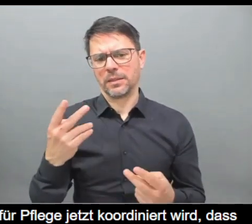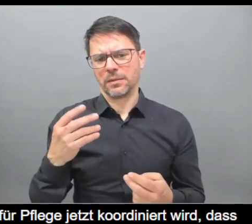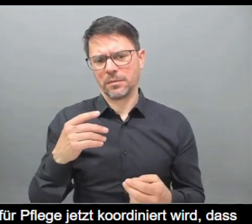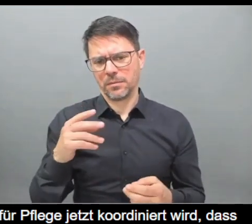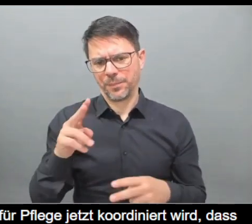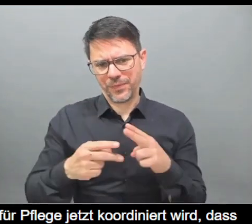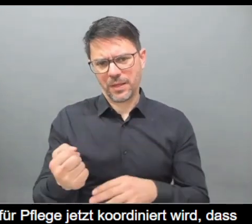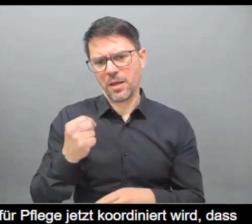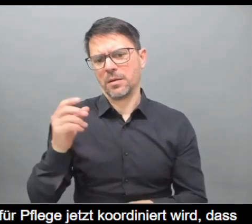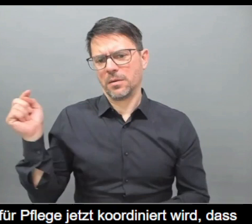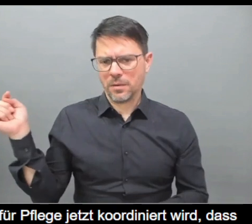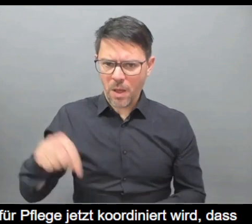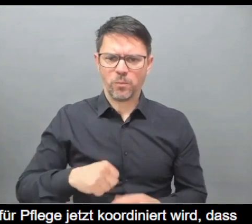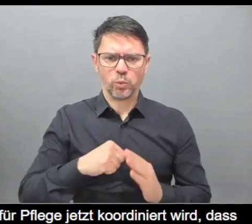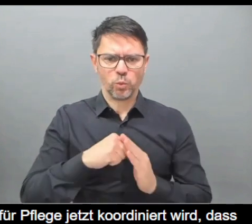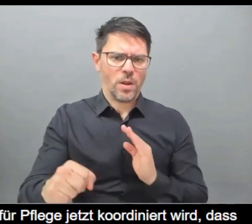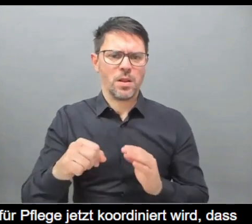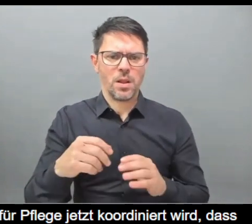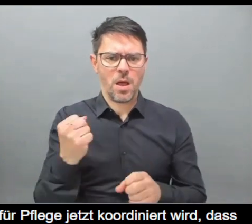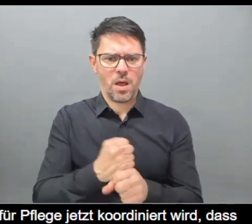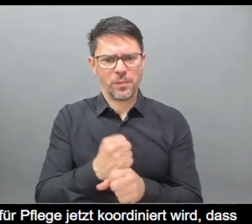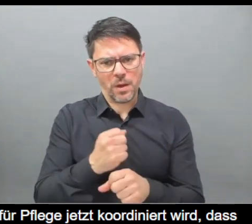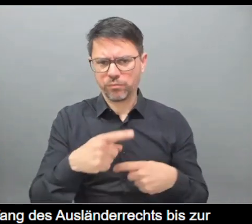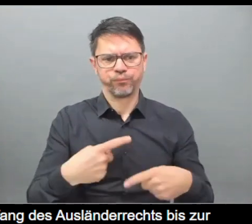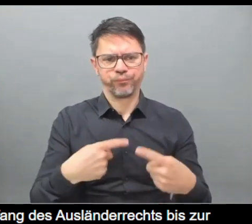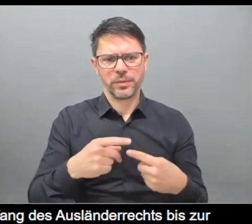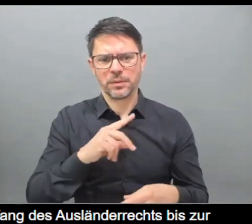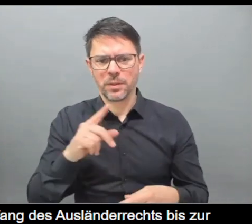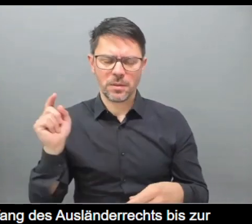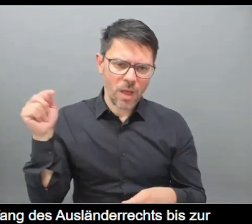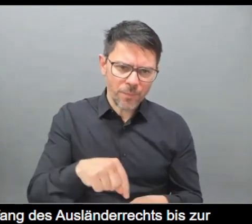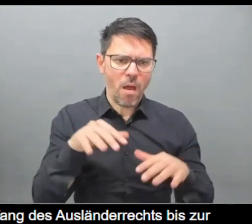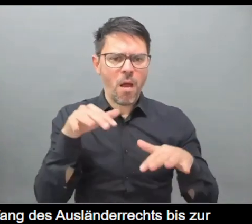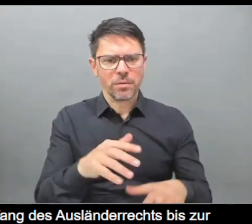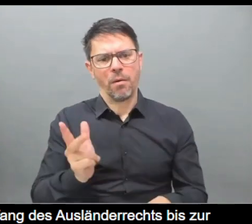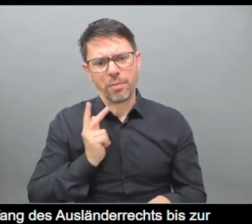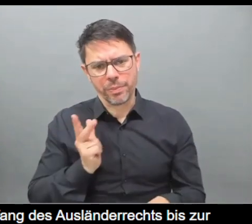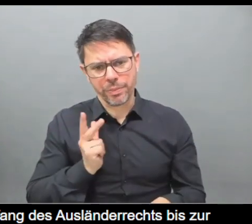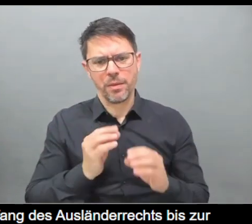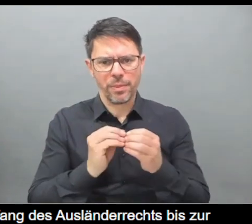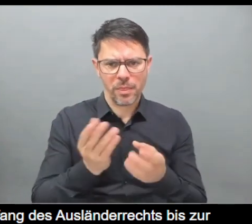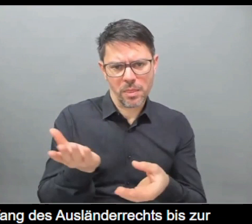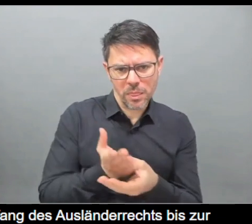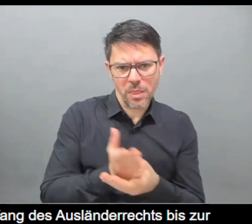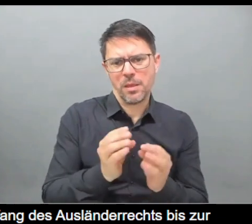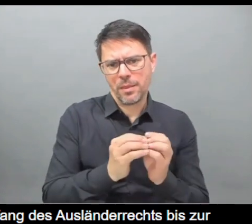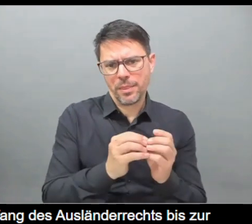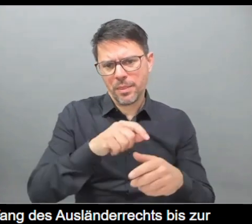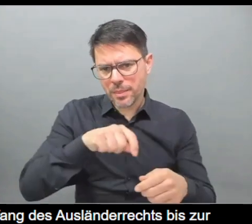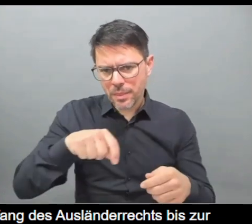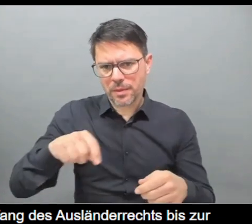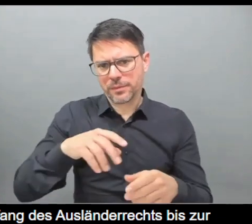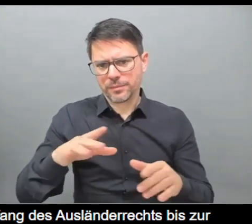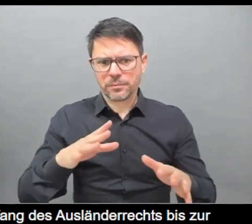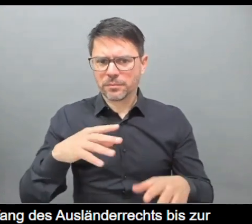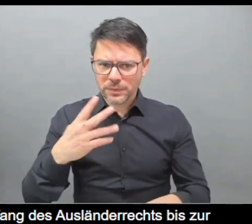die Altfälle beschleunigen. Das, was bei den Regierungen liegt, muss jetzt schon in eine andere Art und Weise des Verfahrens gebracht